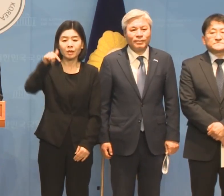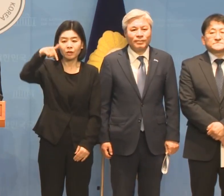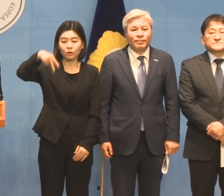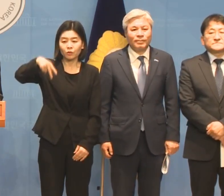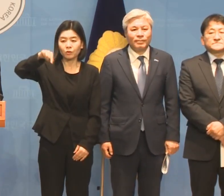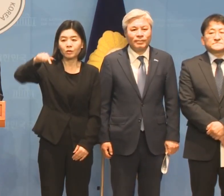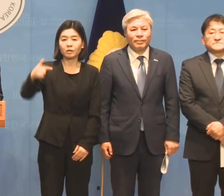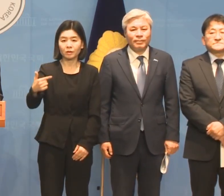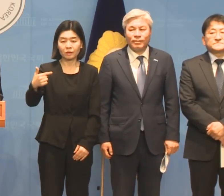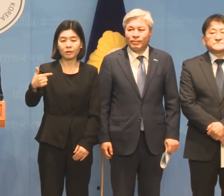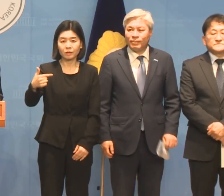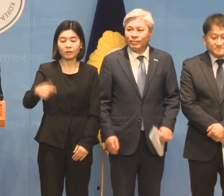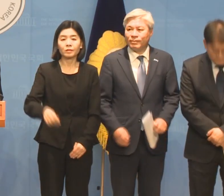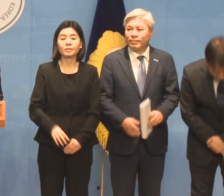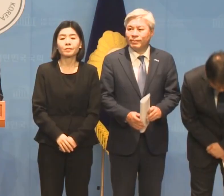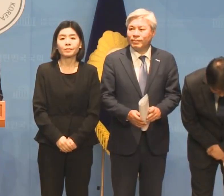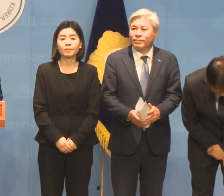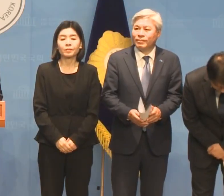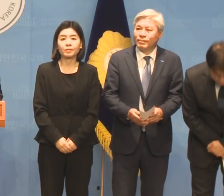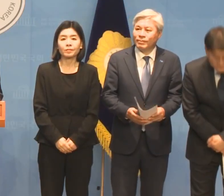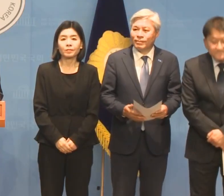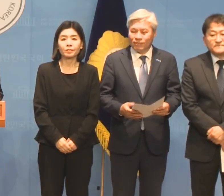차규근 조국혁신당 정책위의장입니다.